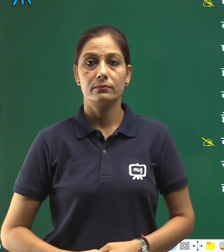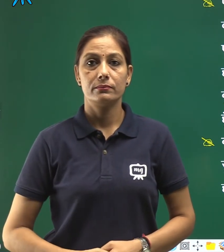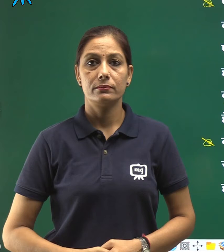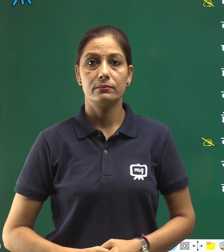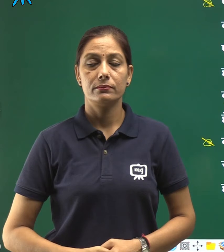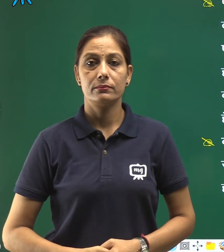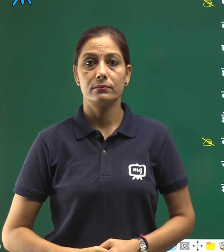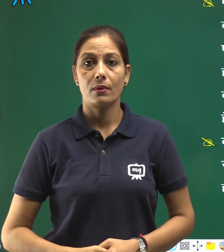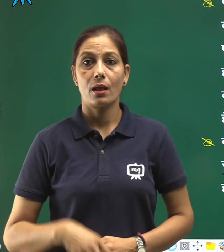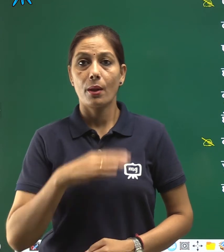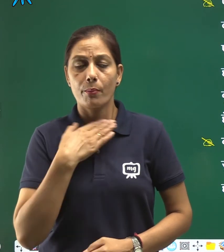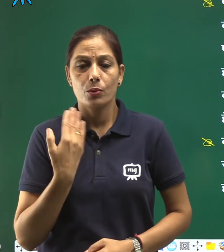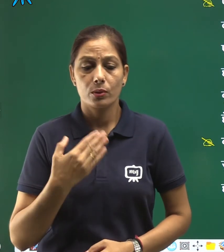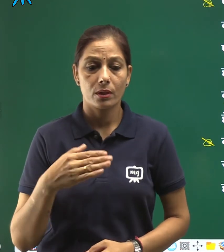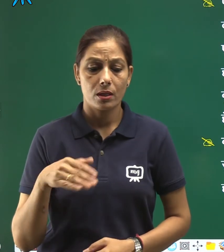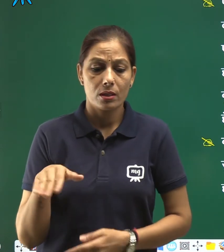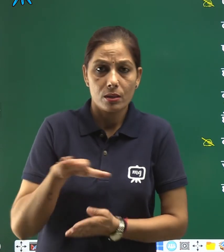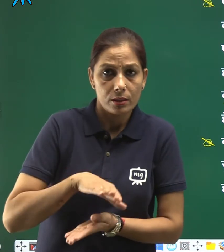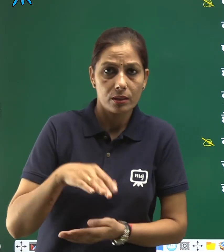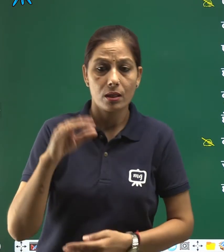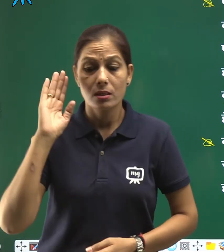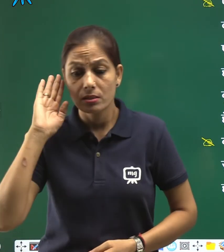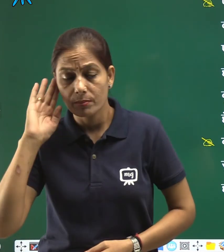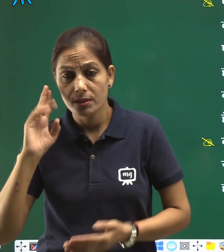मृत्यु का समाचार सुनकर